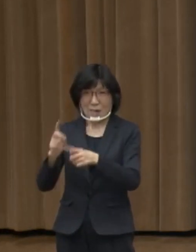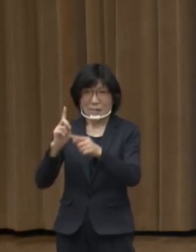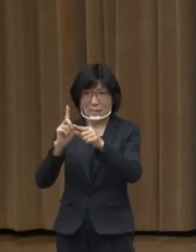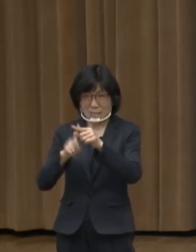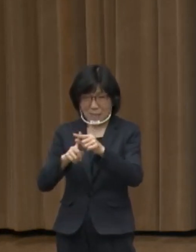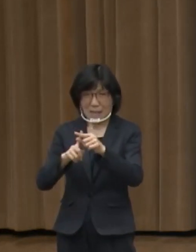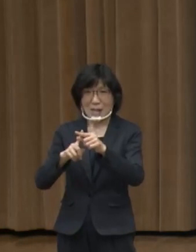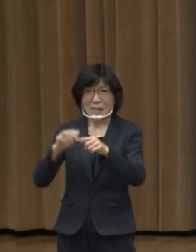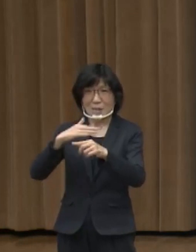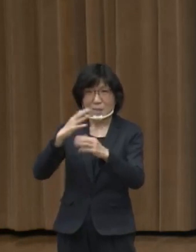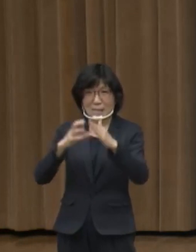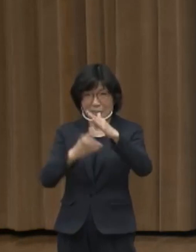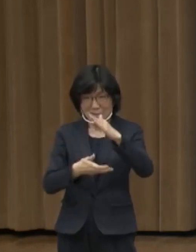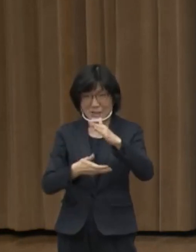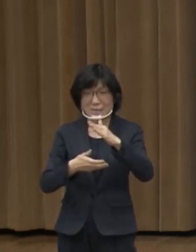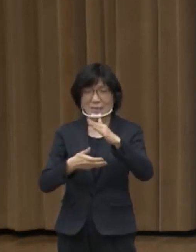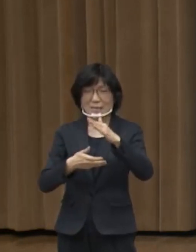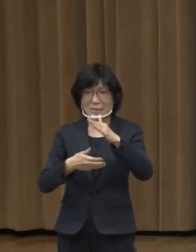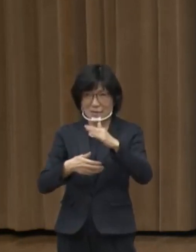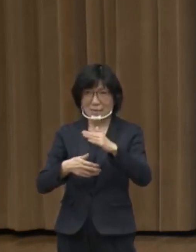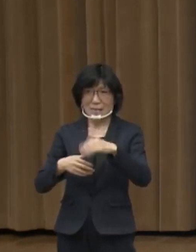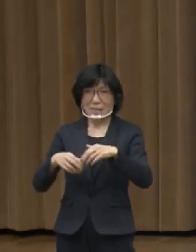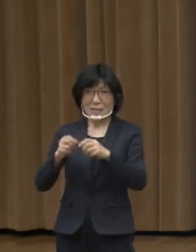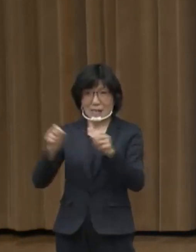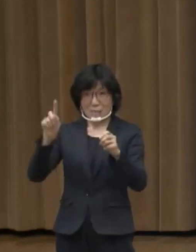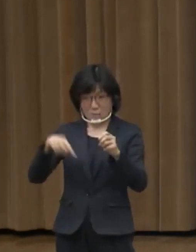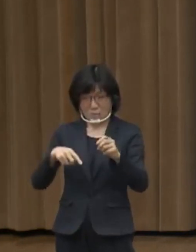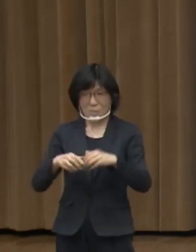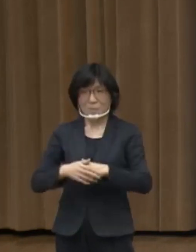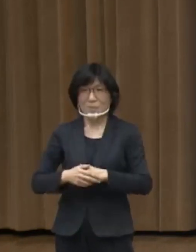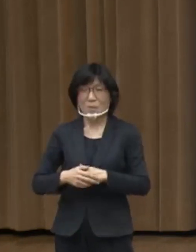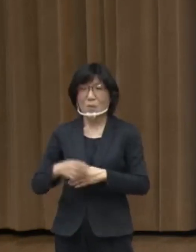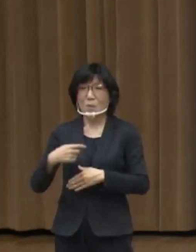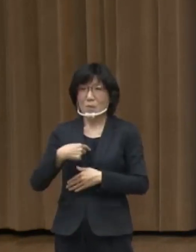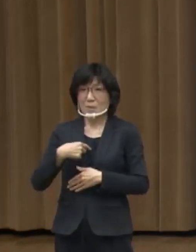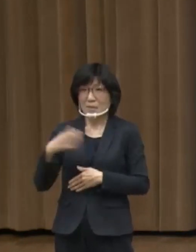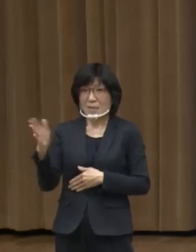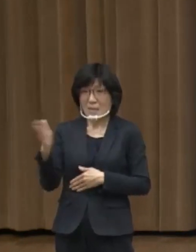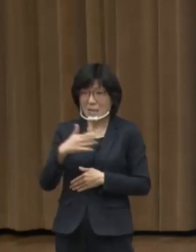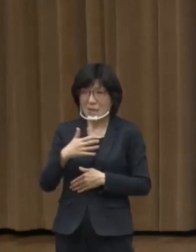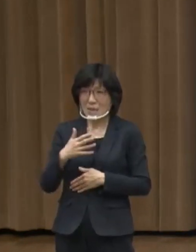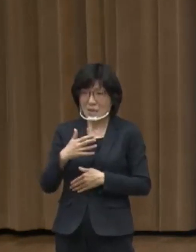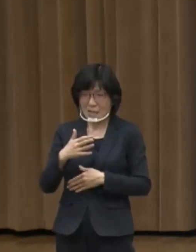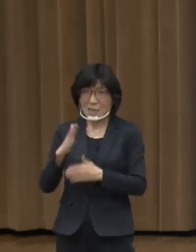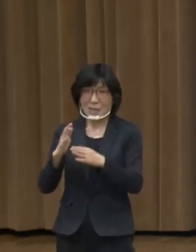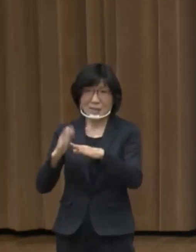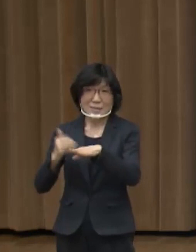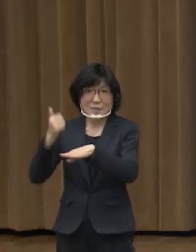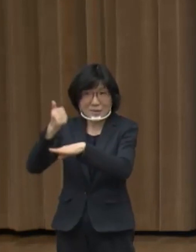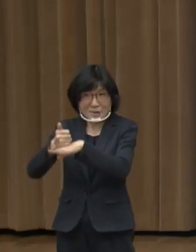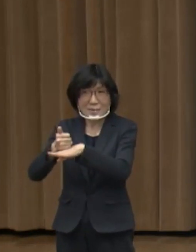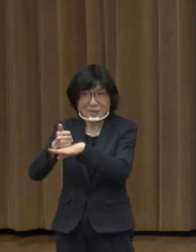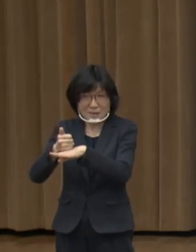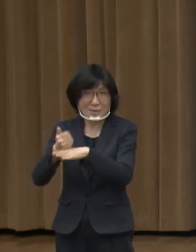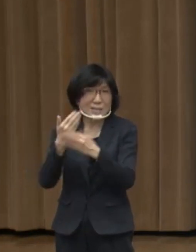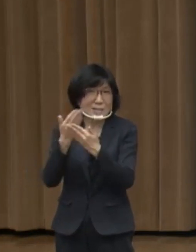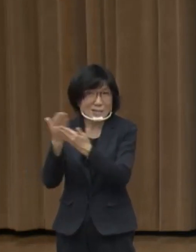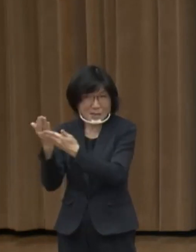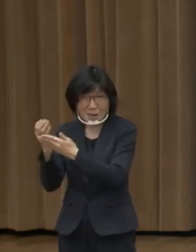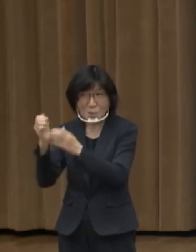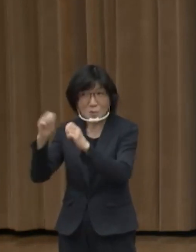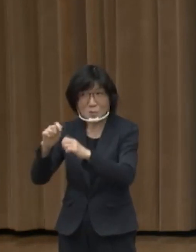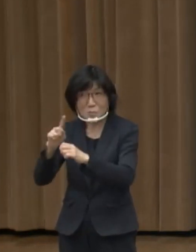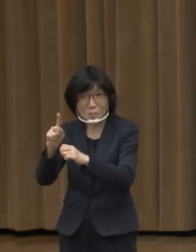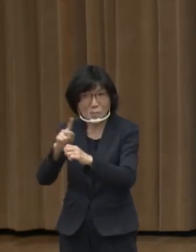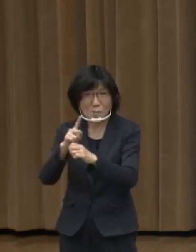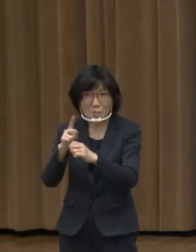山梨県、長野県であり、実は私の方から、何人かの知事にお誘いをさせていただいて、合意しません